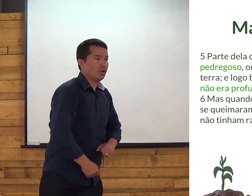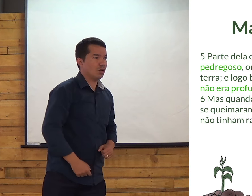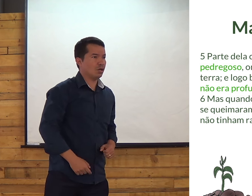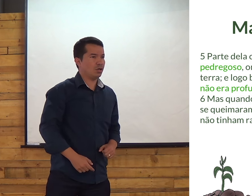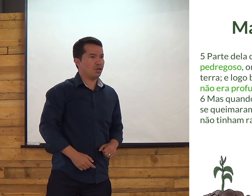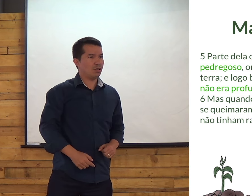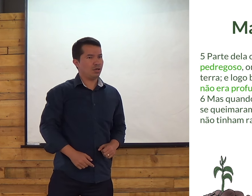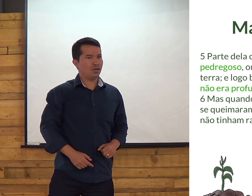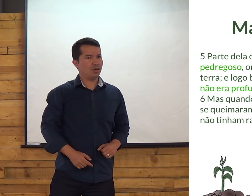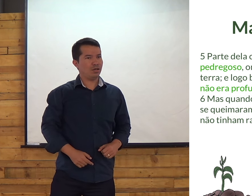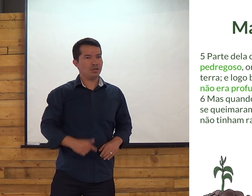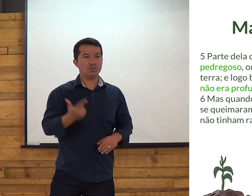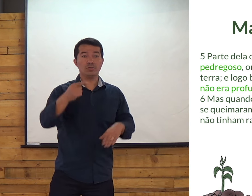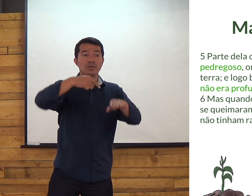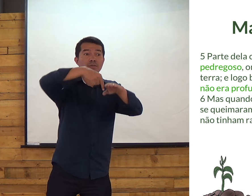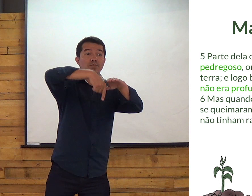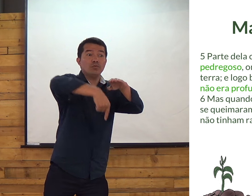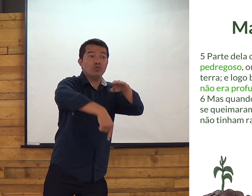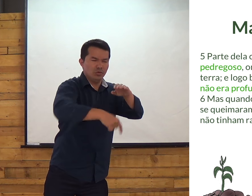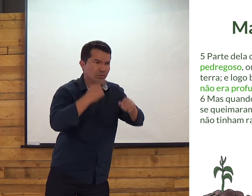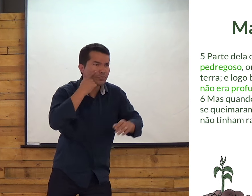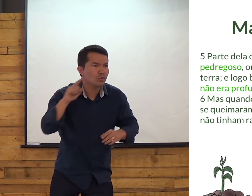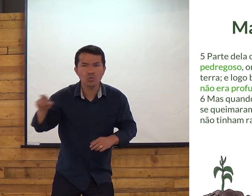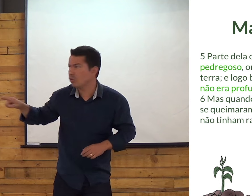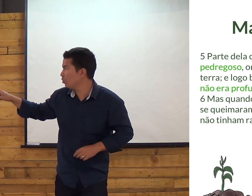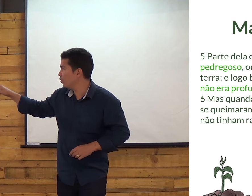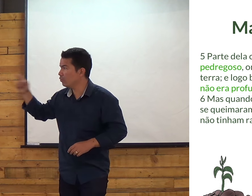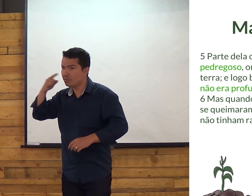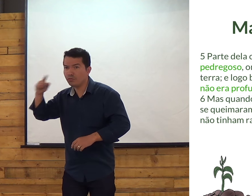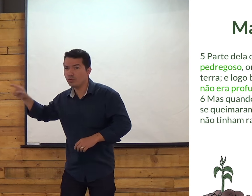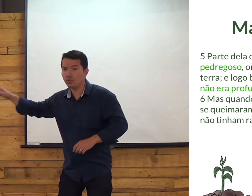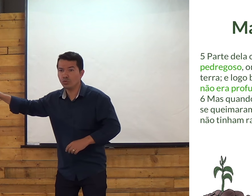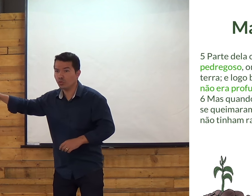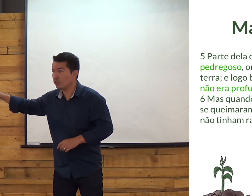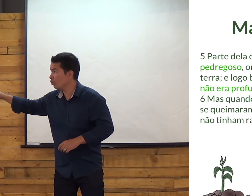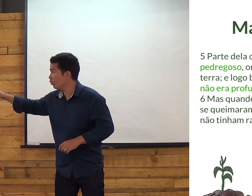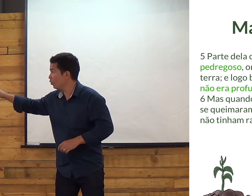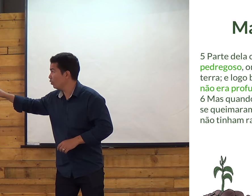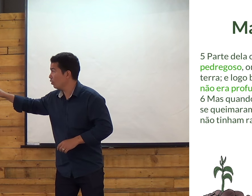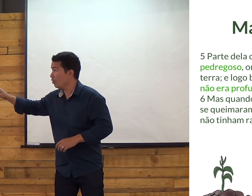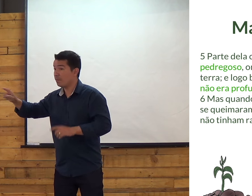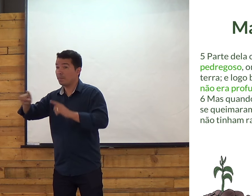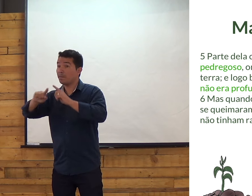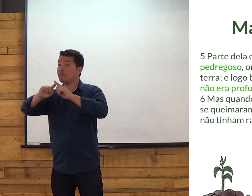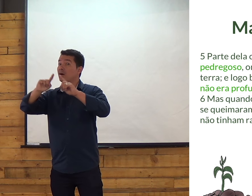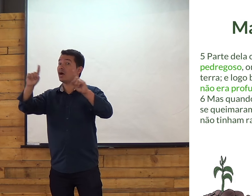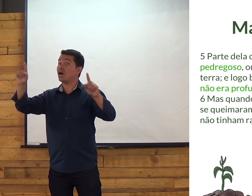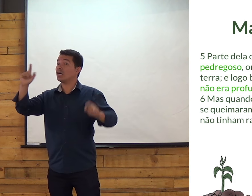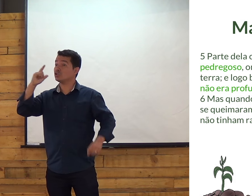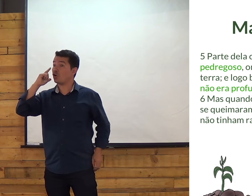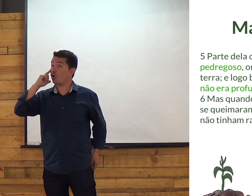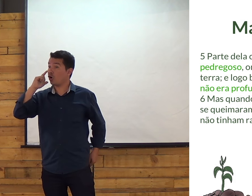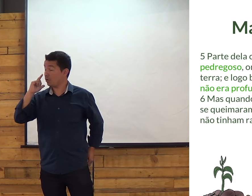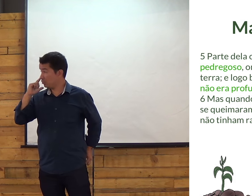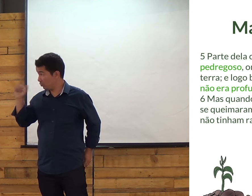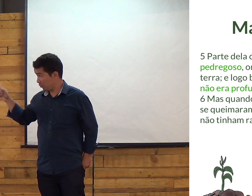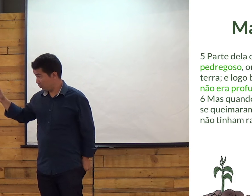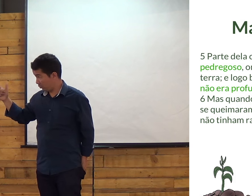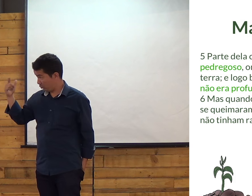era profunda. Não tinha profundidade. Veja. Mas veja